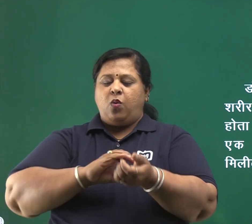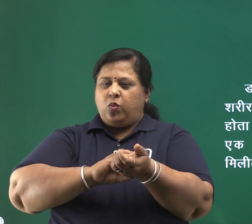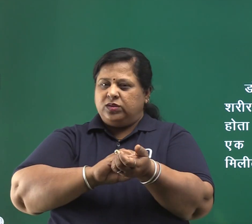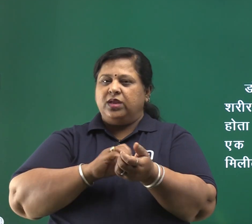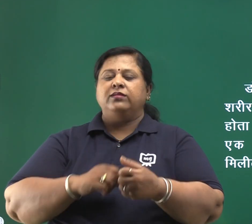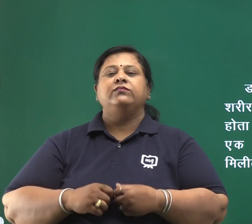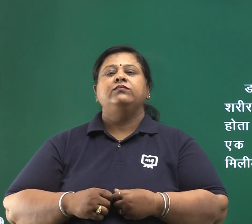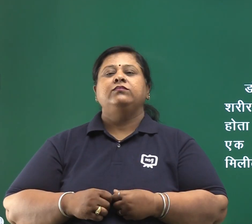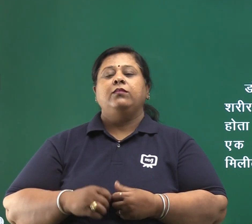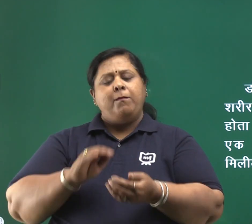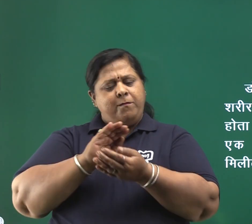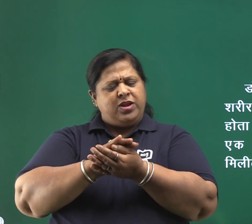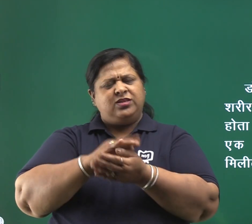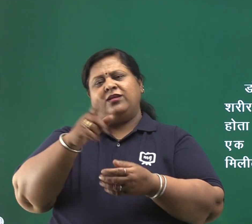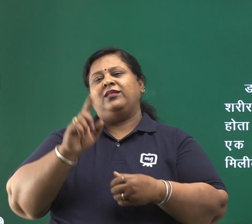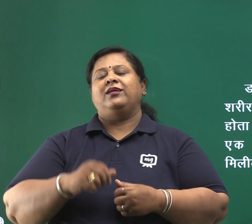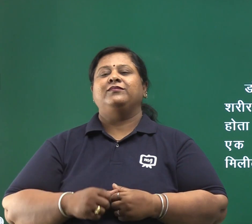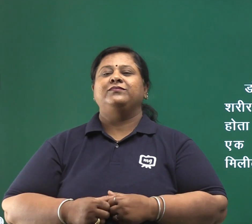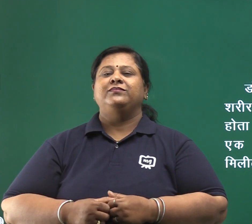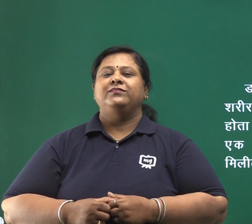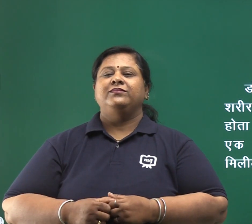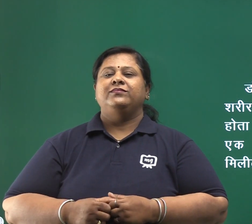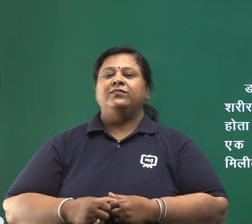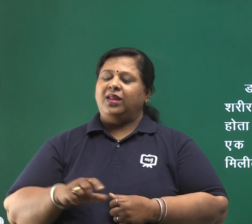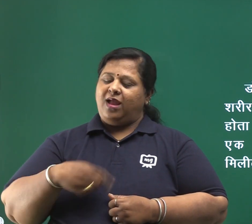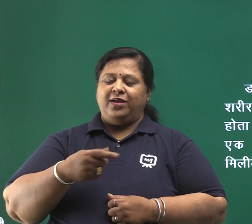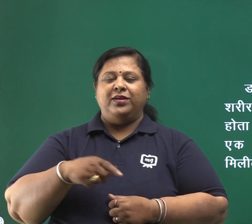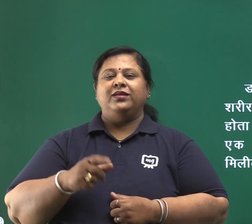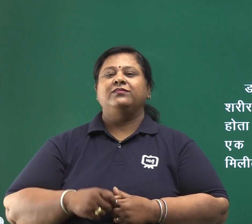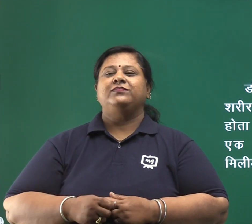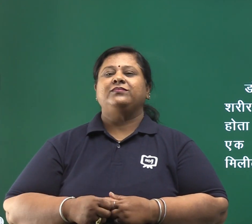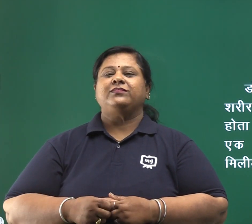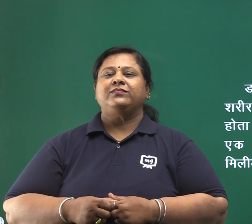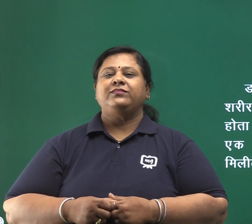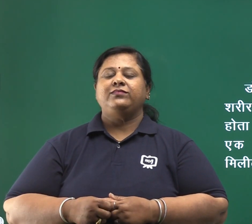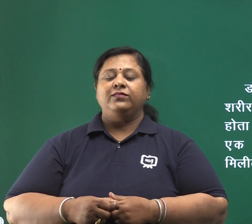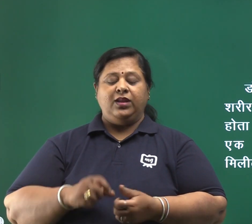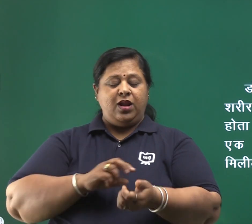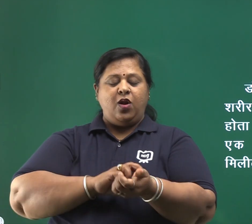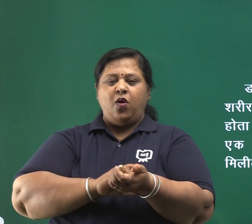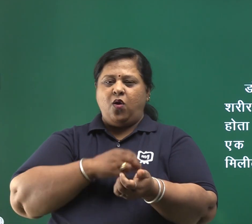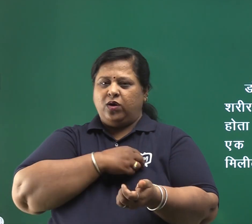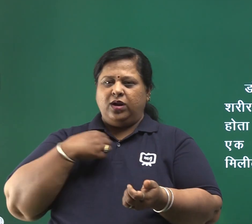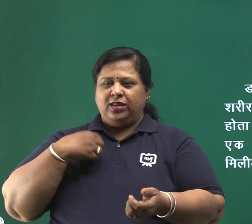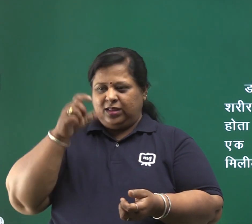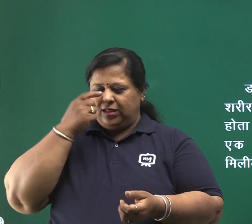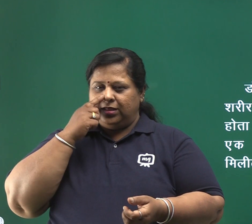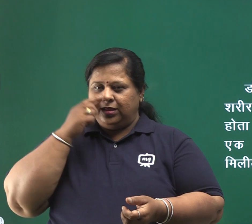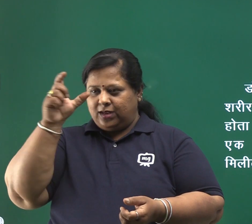से बच सकते हैं। आगे बढ़ते हैं। डॉक्टर दीदी ने